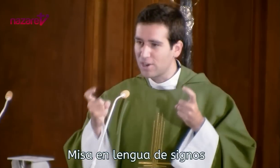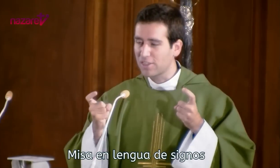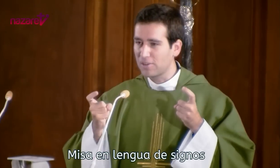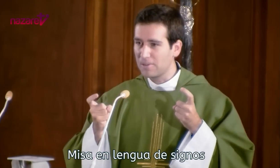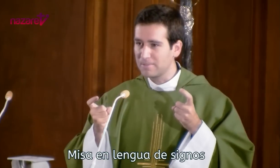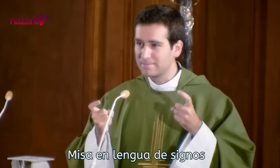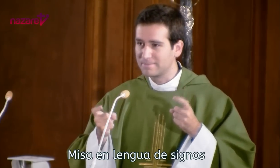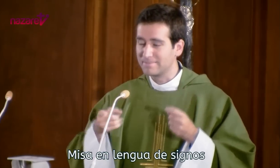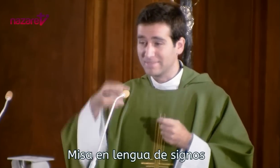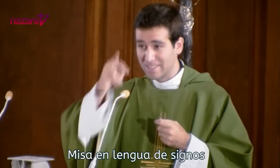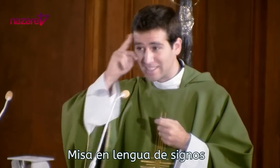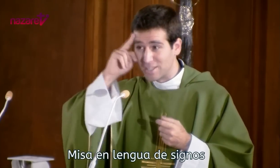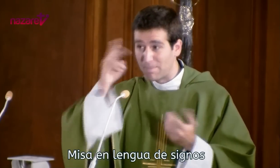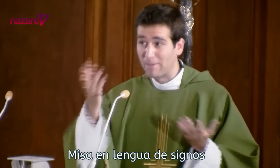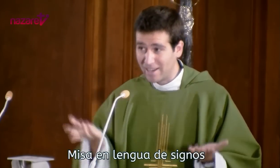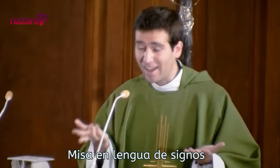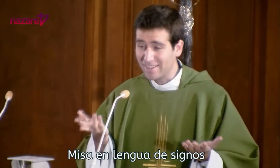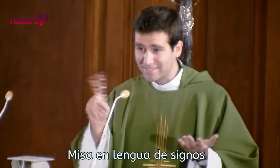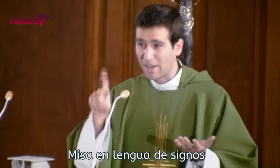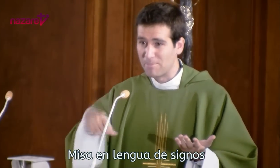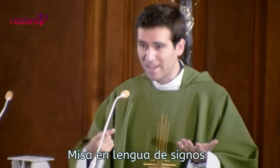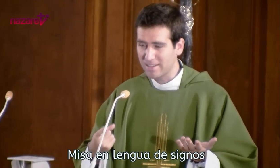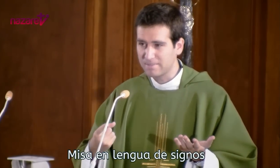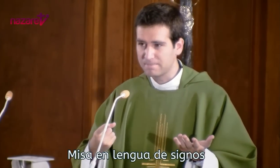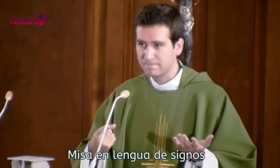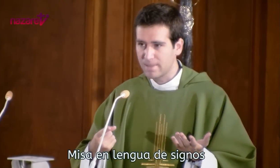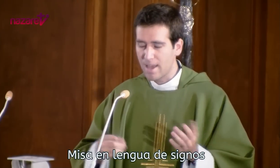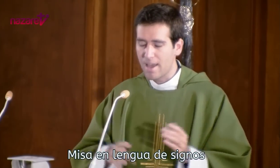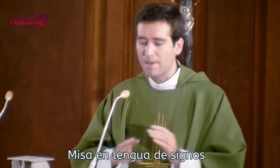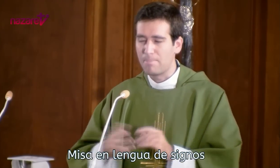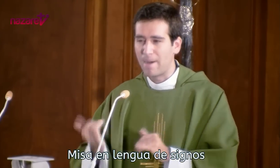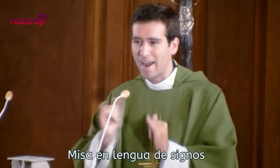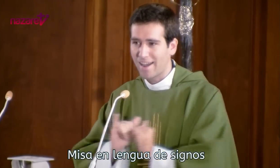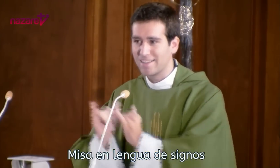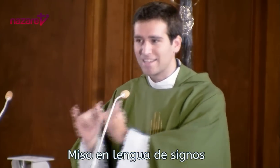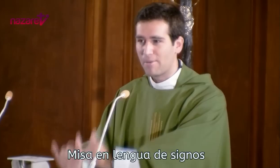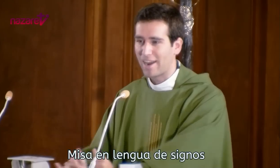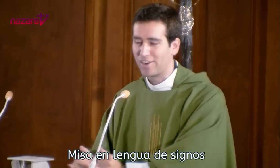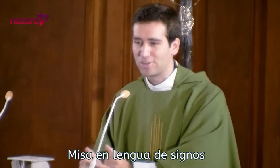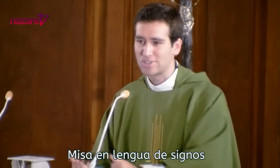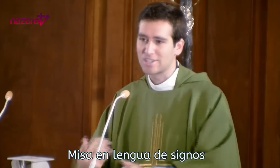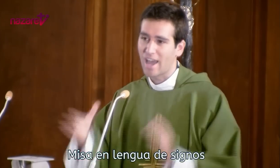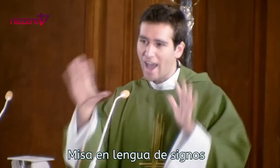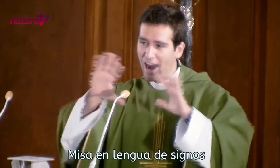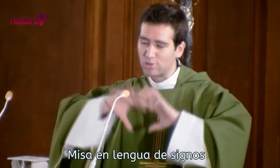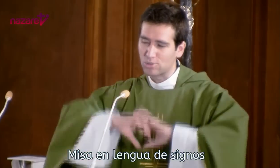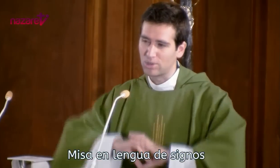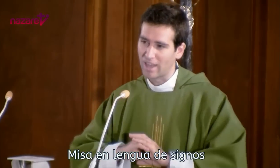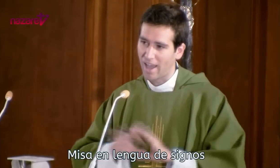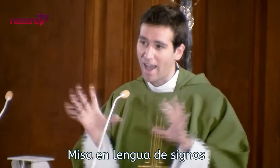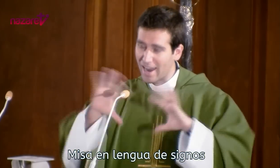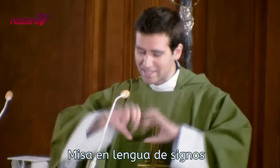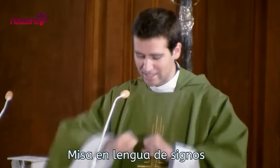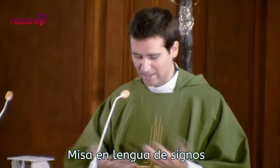esfuerzo, se espabila también, para llevarnos a la oscuridad, a las